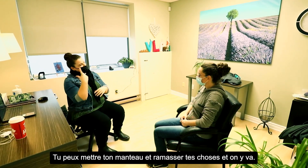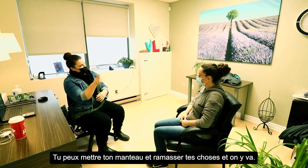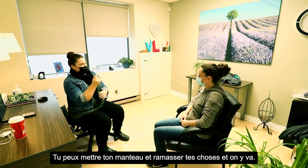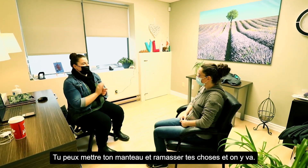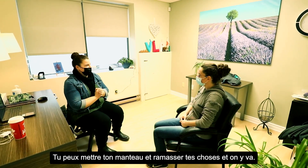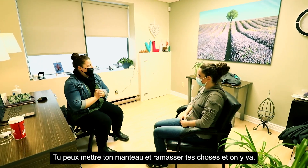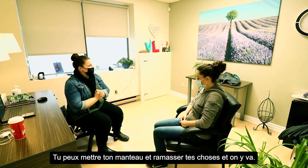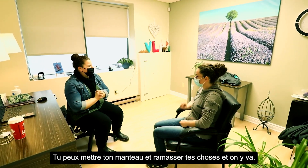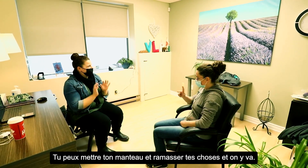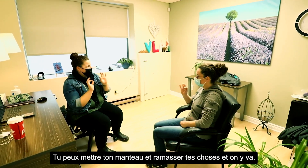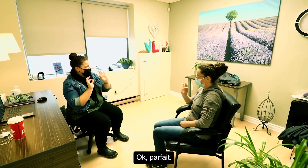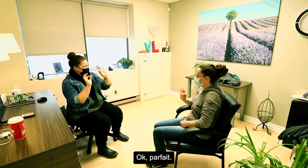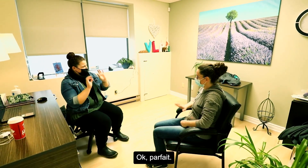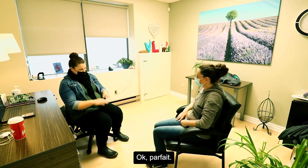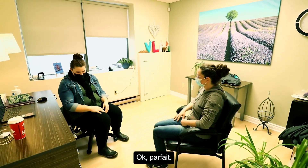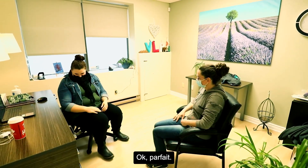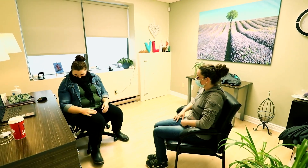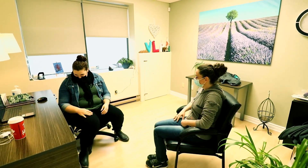tes bottes, puis on s'en va. OK, parfait.